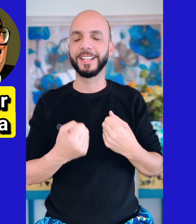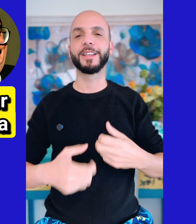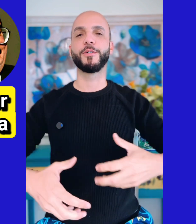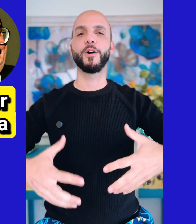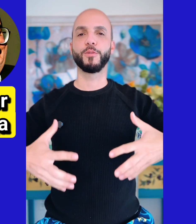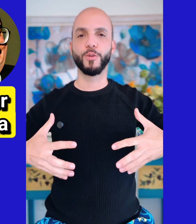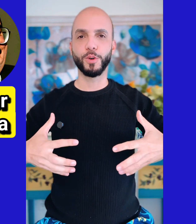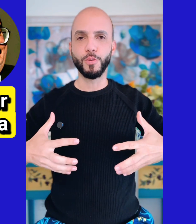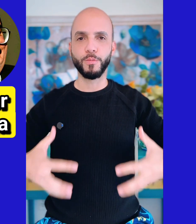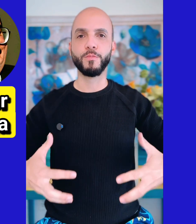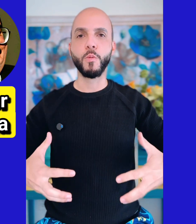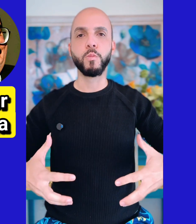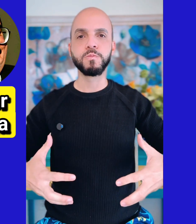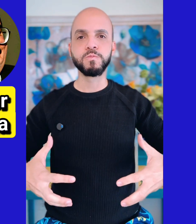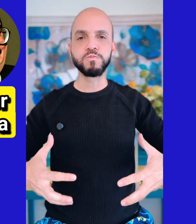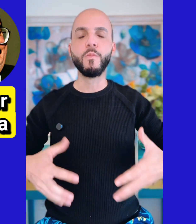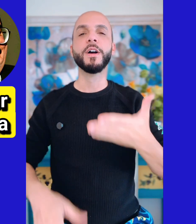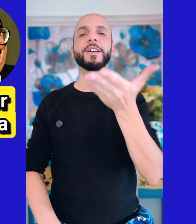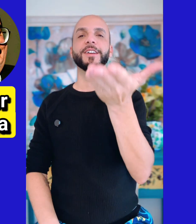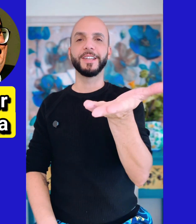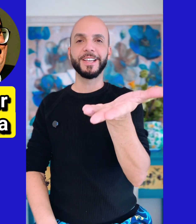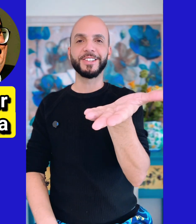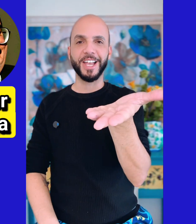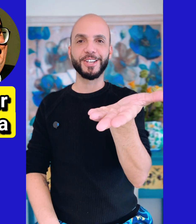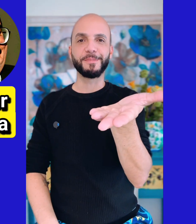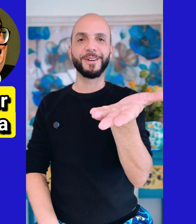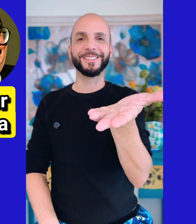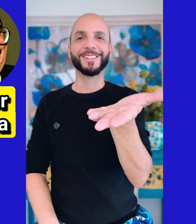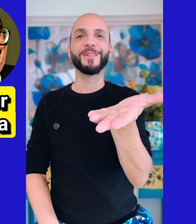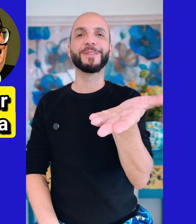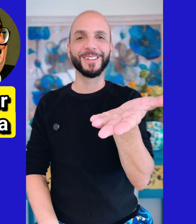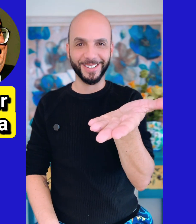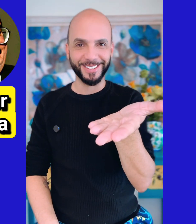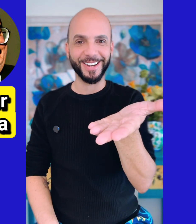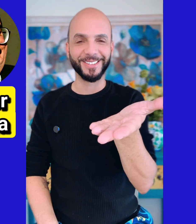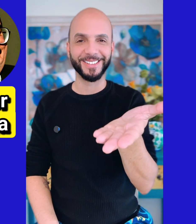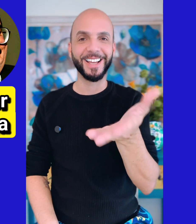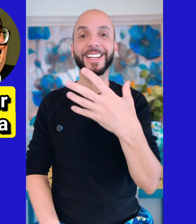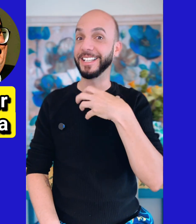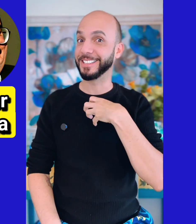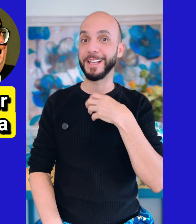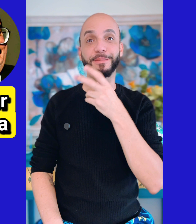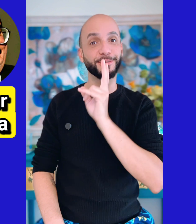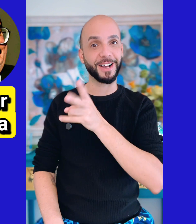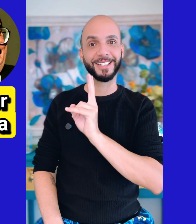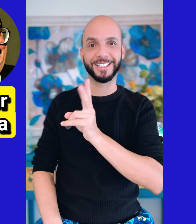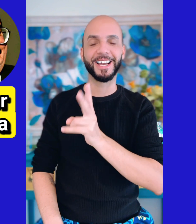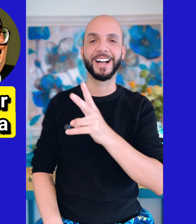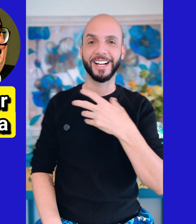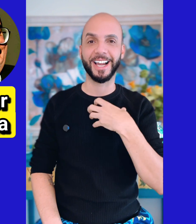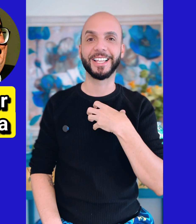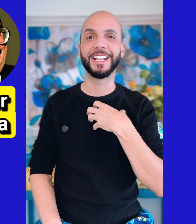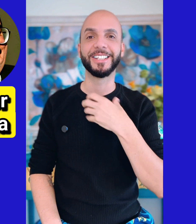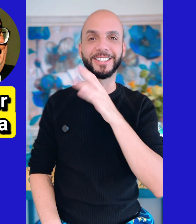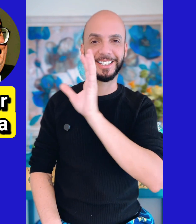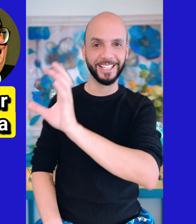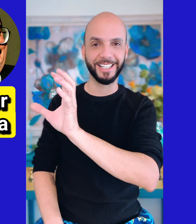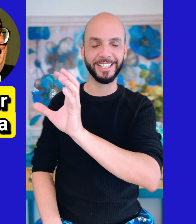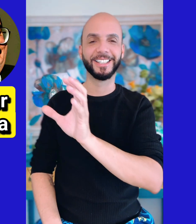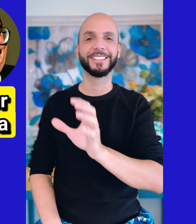Então, ó, gordo. E estende a mão, cobrando o aluguel, né? Que ele sempre faz, né? A característica dele,